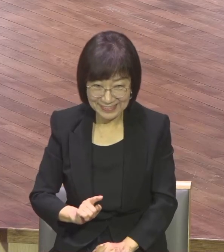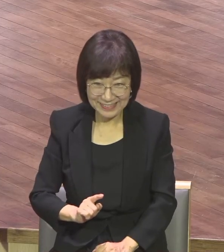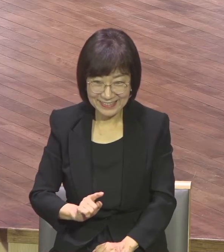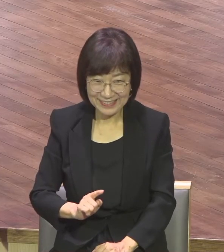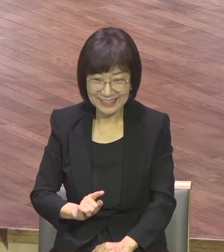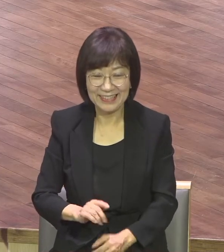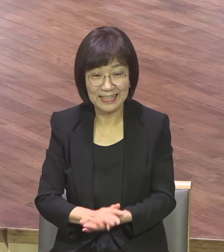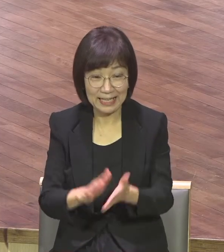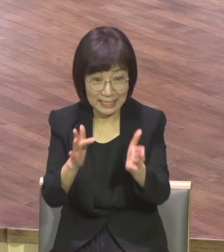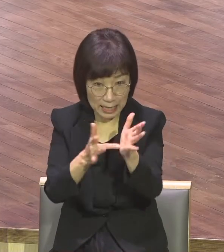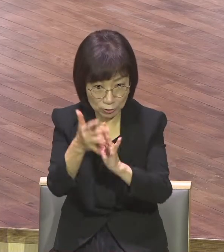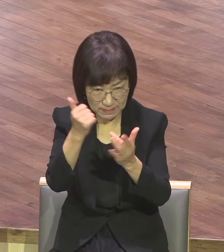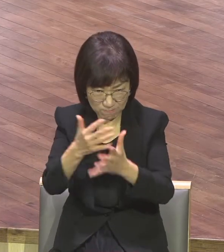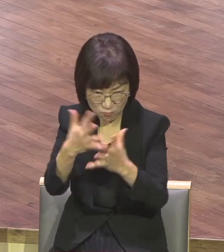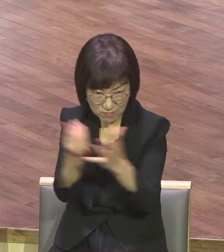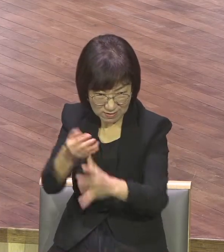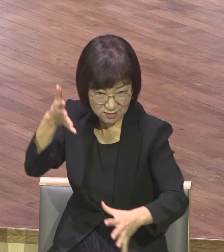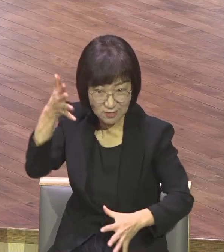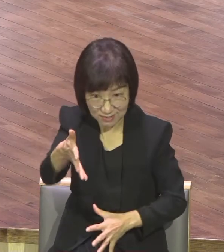예수에 미칩시다.